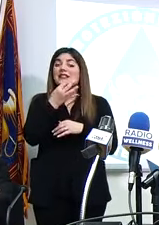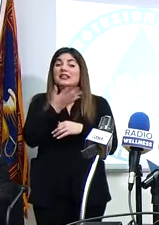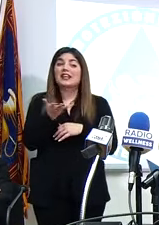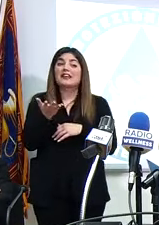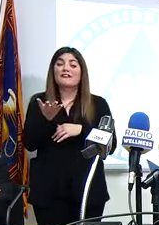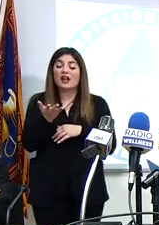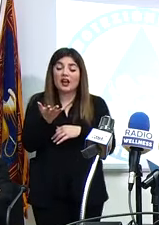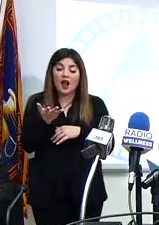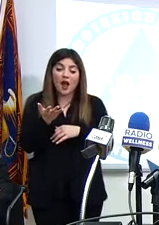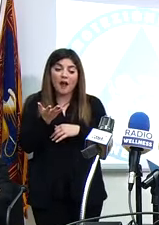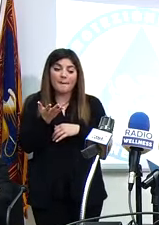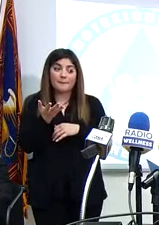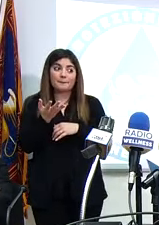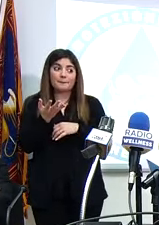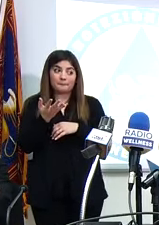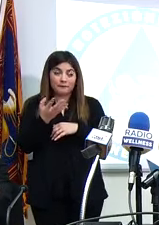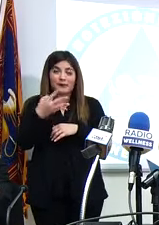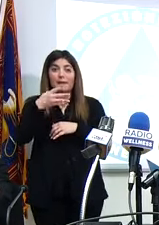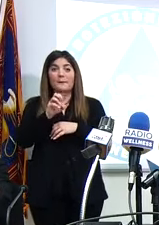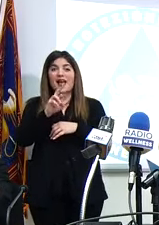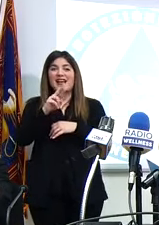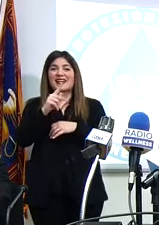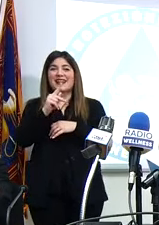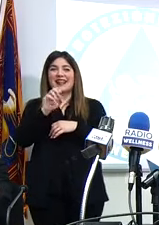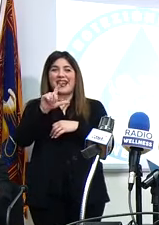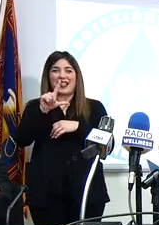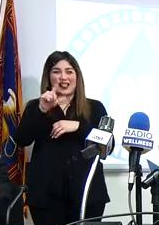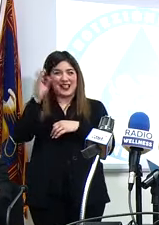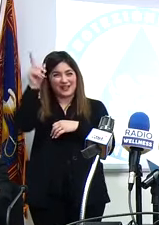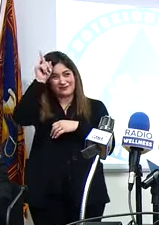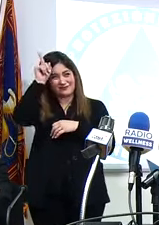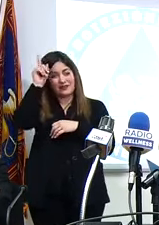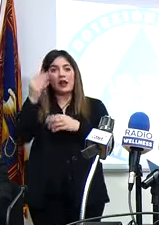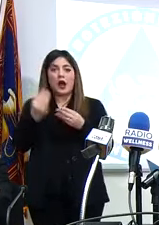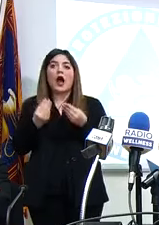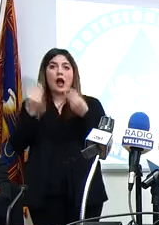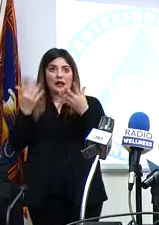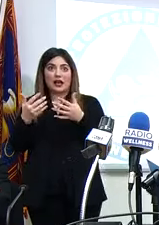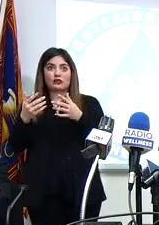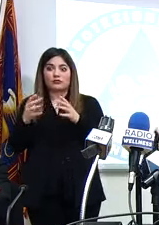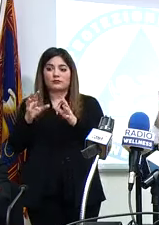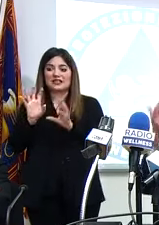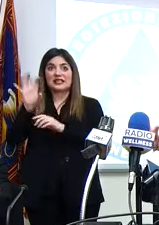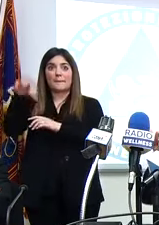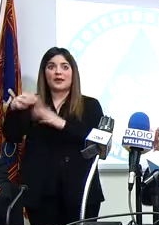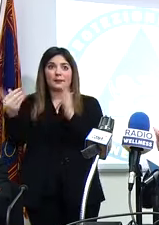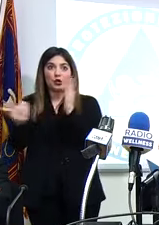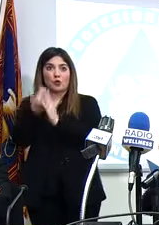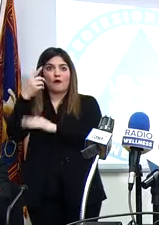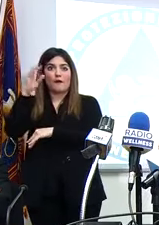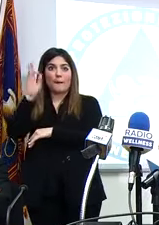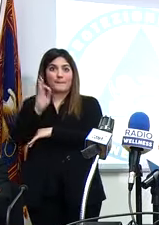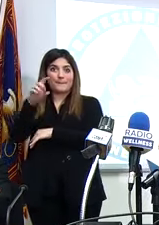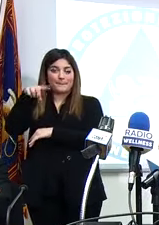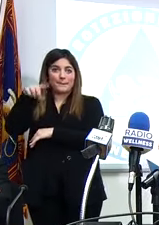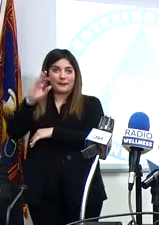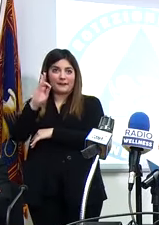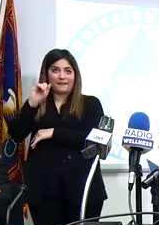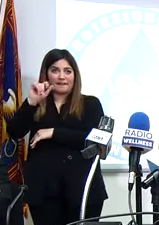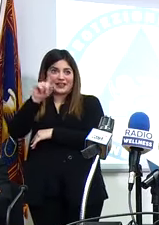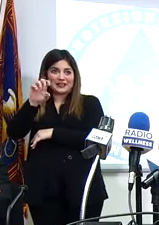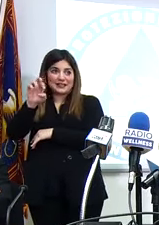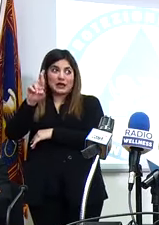è riuscita la Merkel, ha dato un nuovo stabilimento a Marburg alla Pfizer, quindi la Pfizer aumenterà le sue dosaggi.